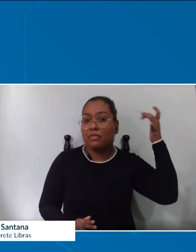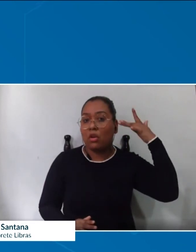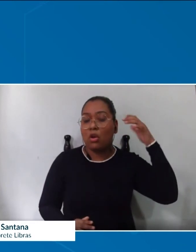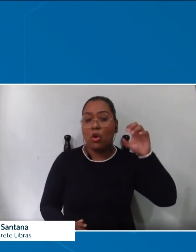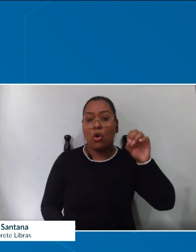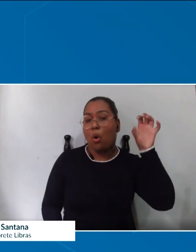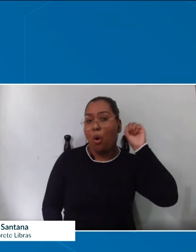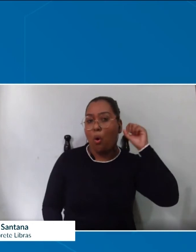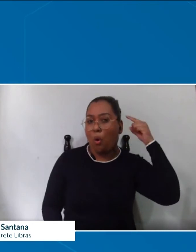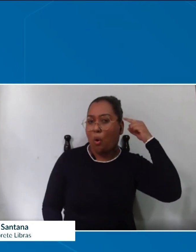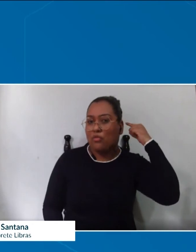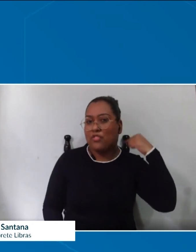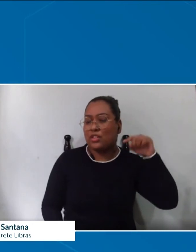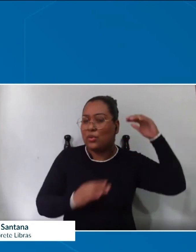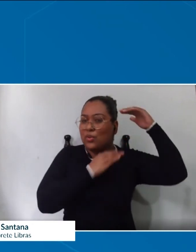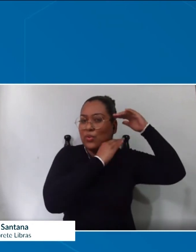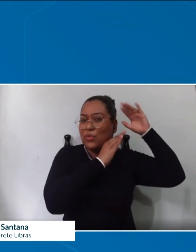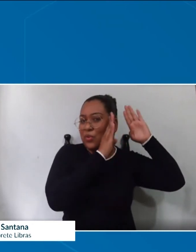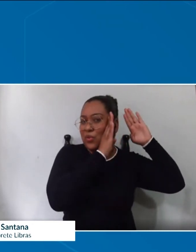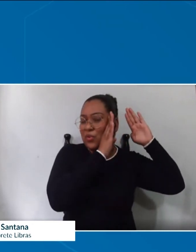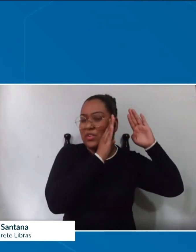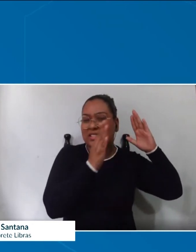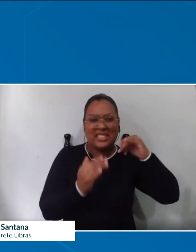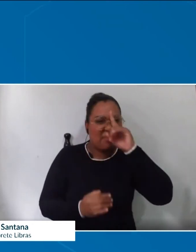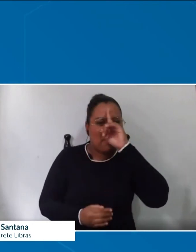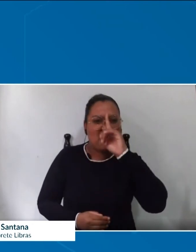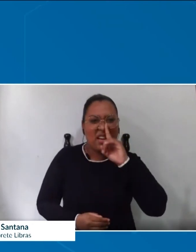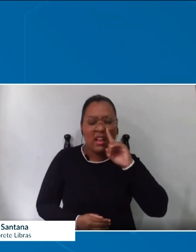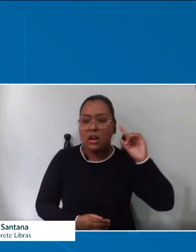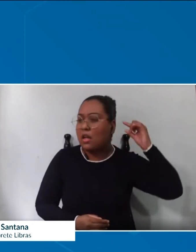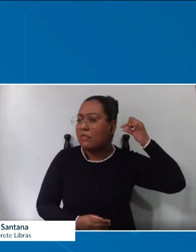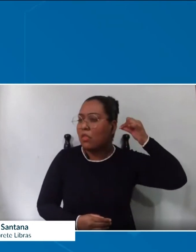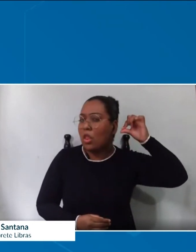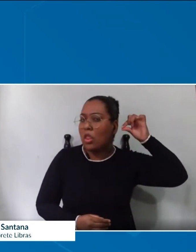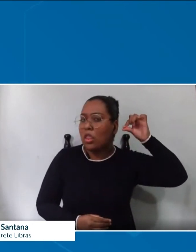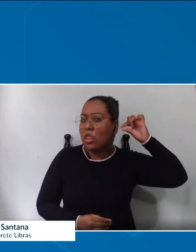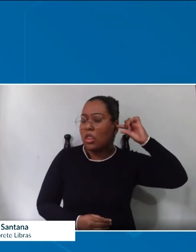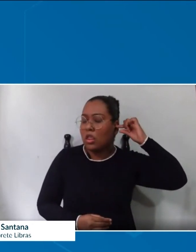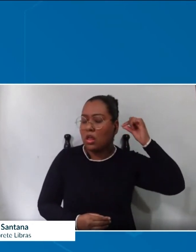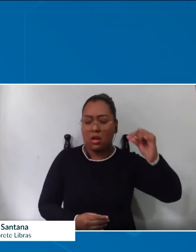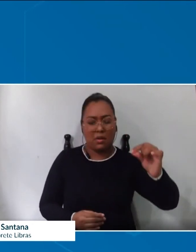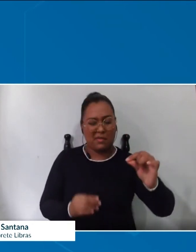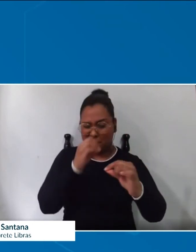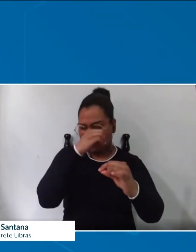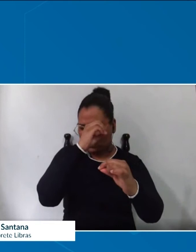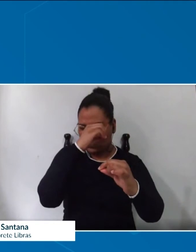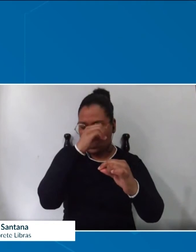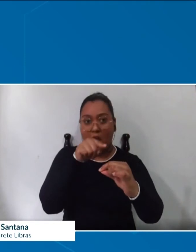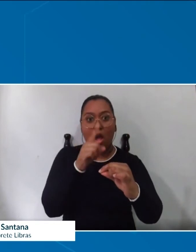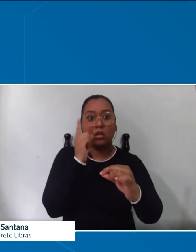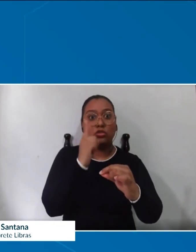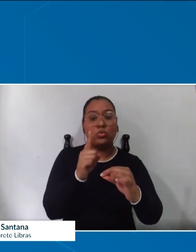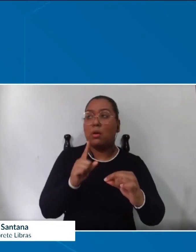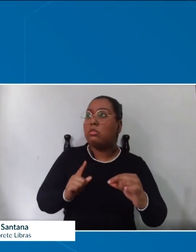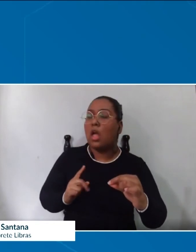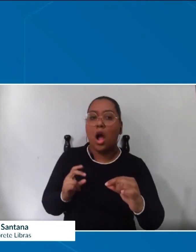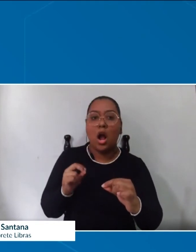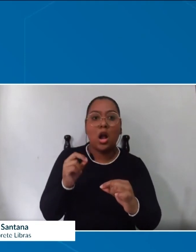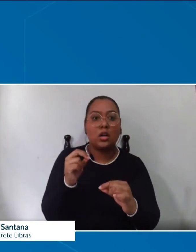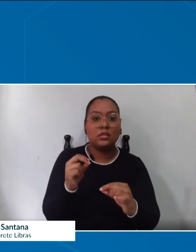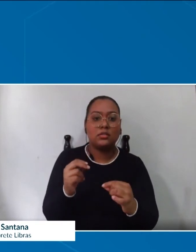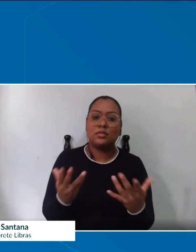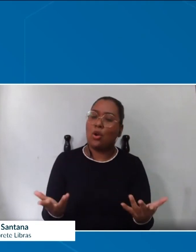aí é uma coisa brilhante e que só vai beneficiar a população. Então, a gente